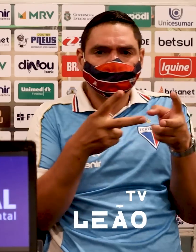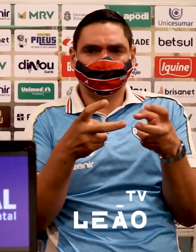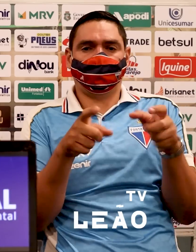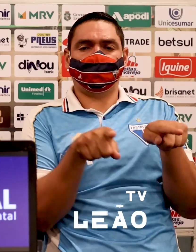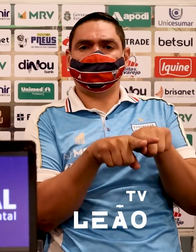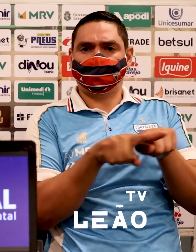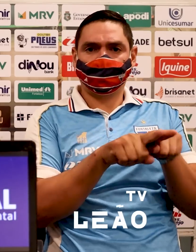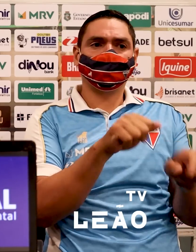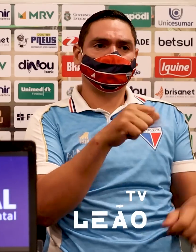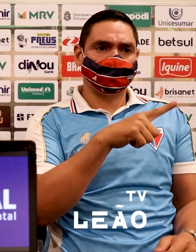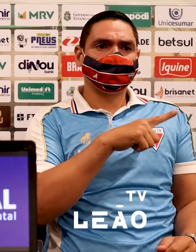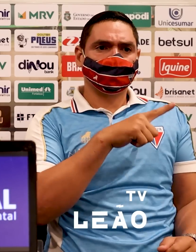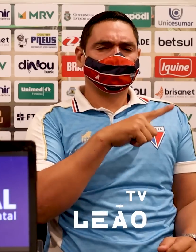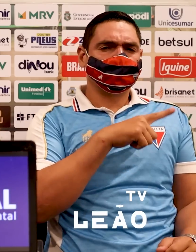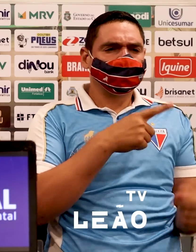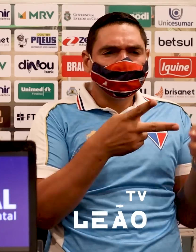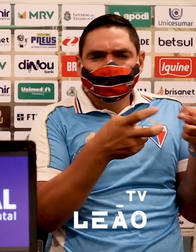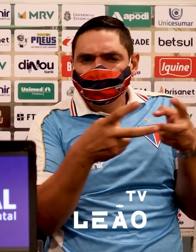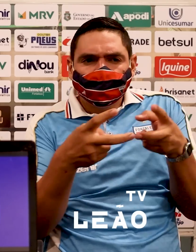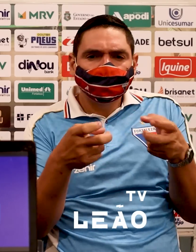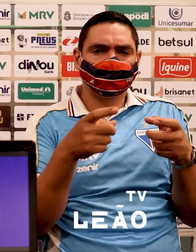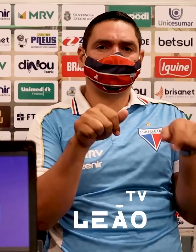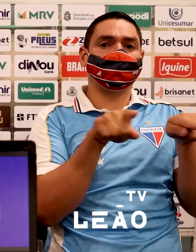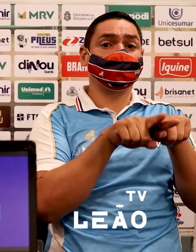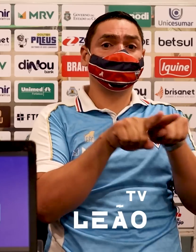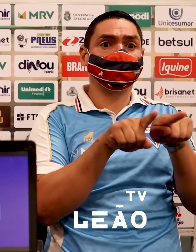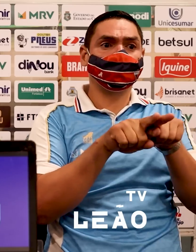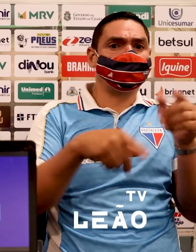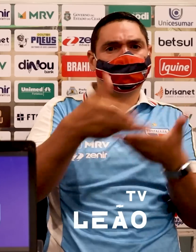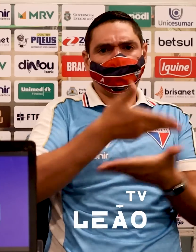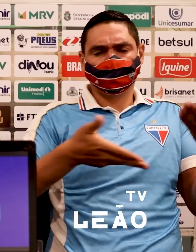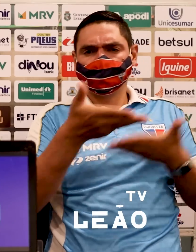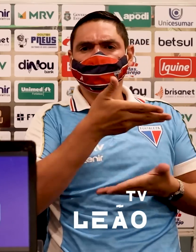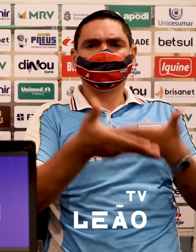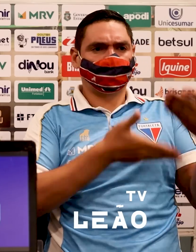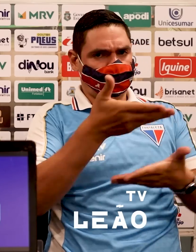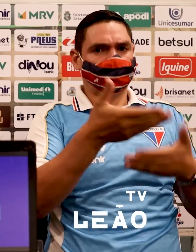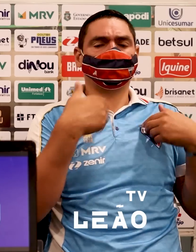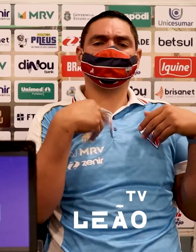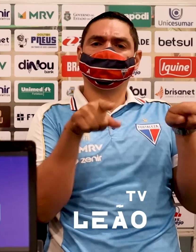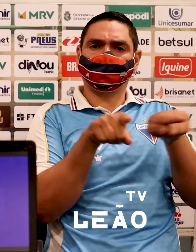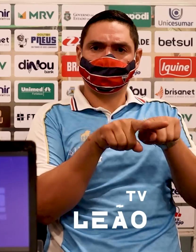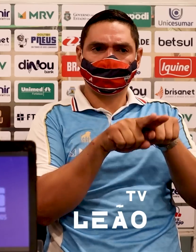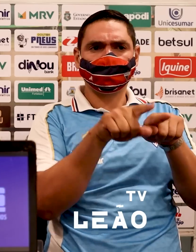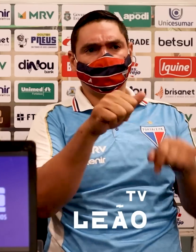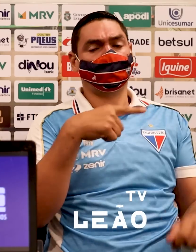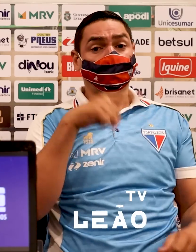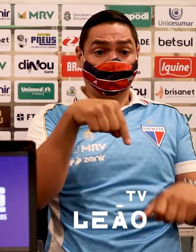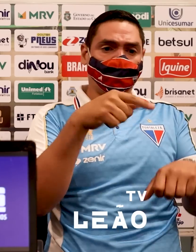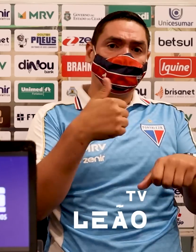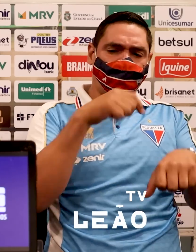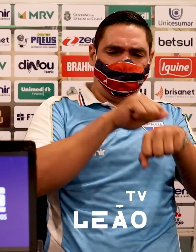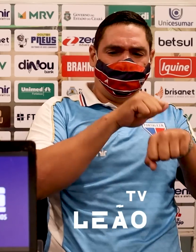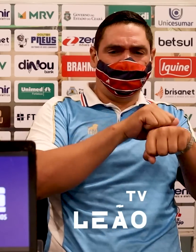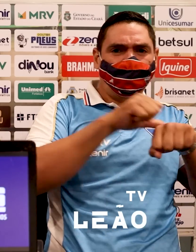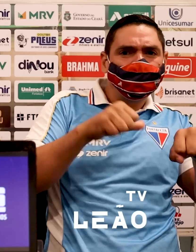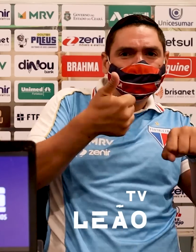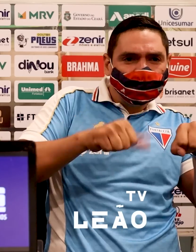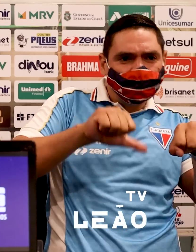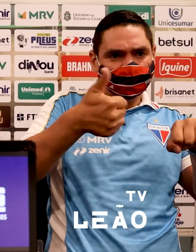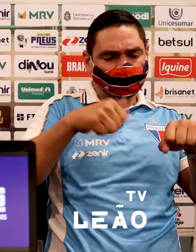pessoa que escuta muito, acepta quando o time não joga bem.